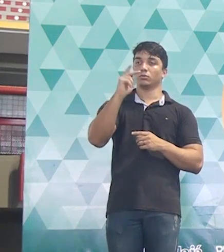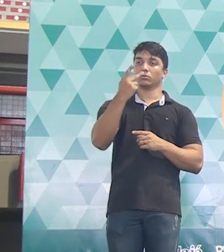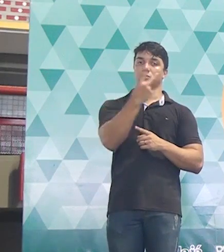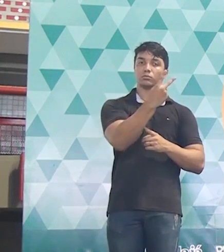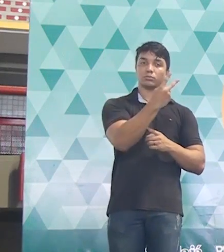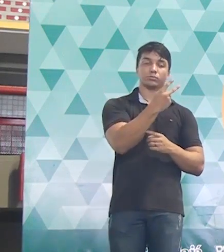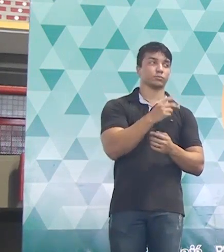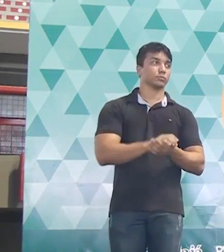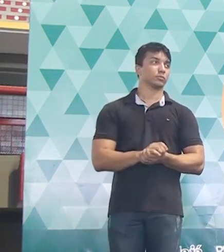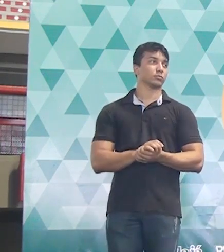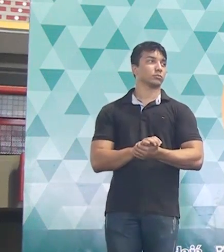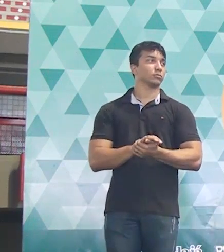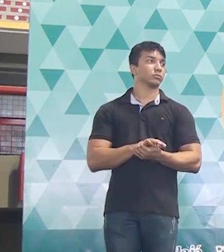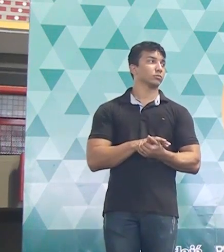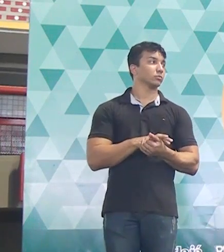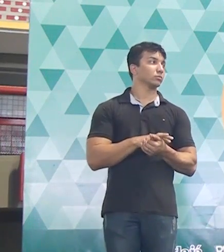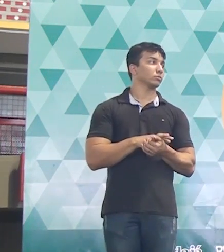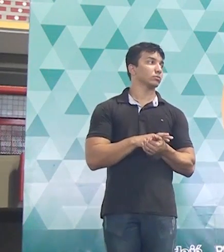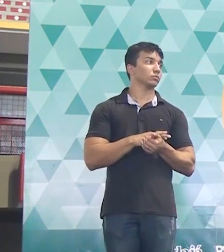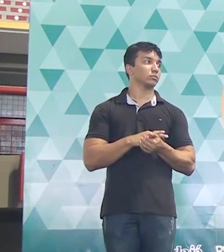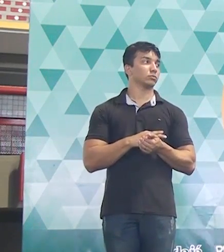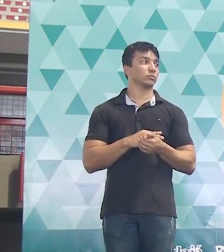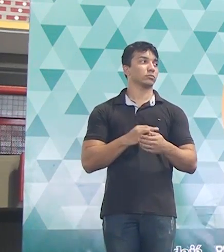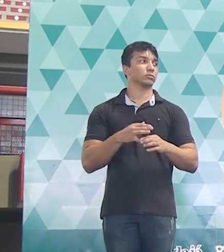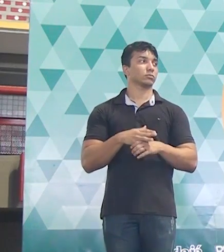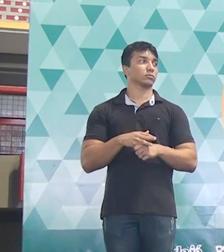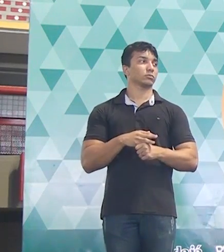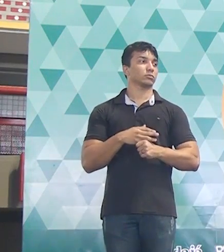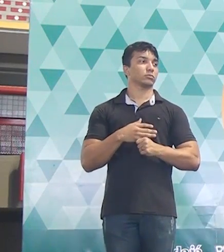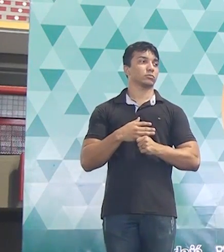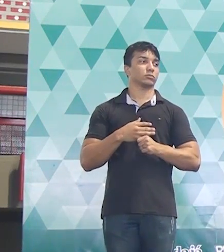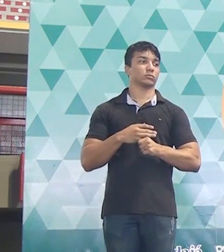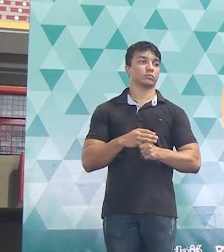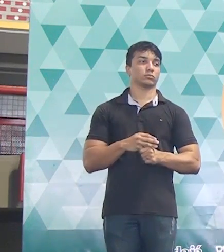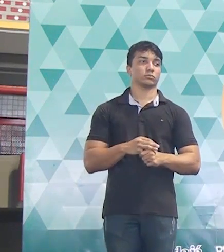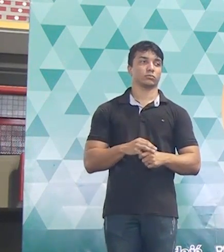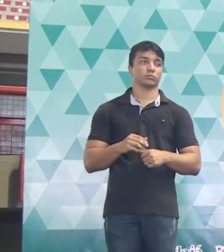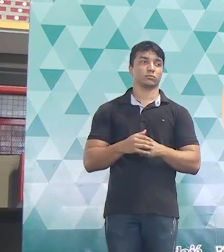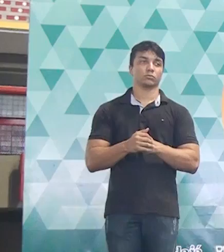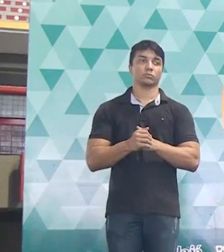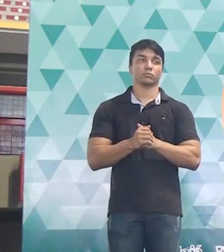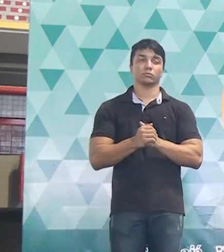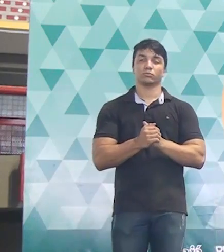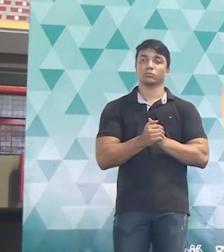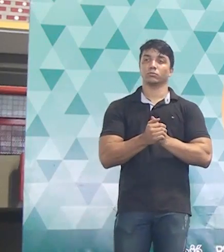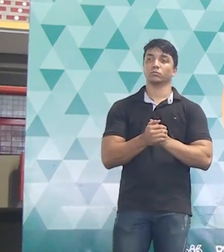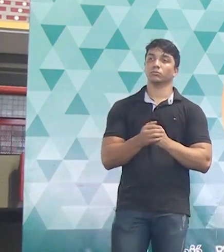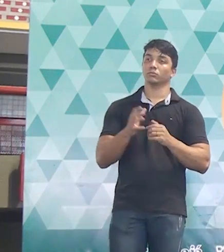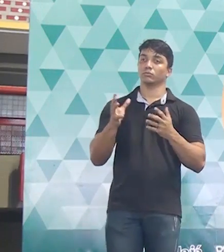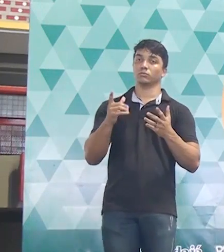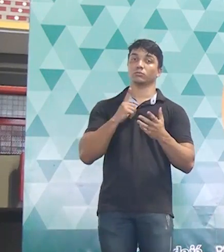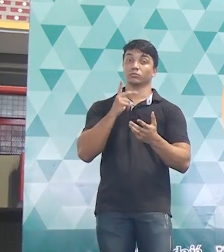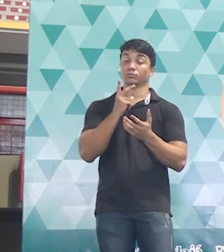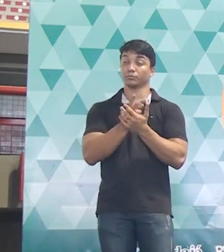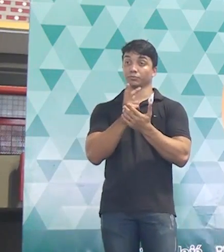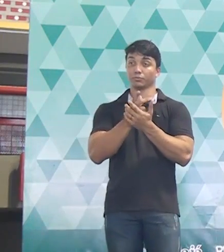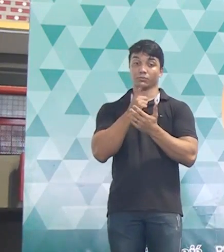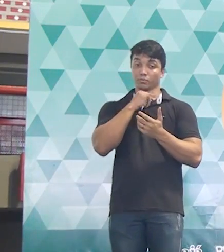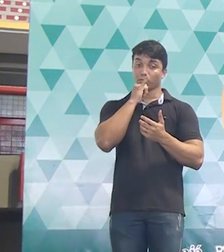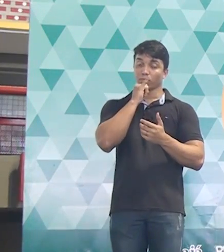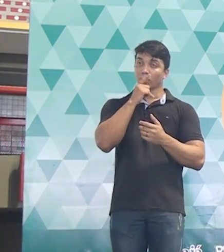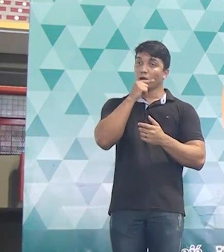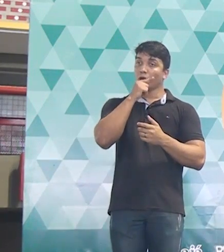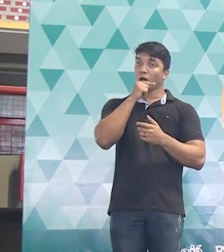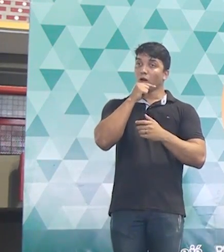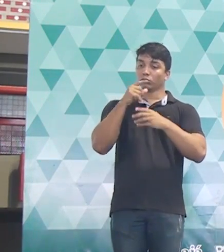MgOH2, tá? Depois, se alguém quiser vir no final da aula, eu escrevo a fórmula. Pessoal, então toda vida que eu colocar a base em água, ela